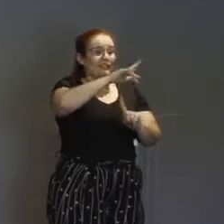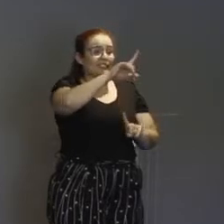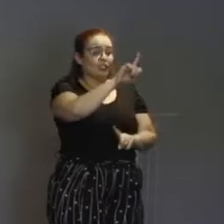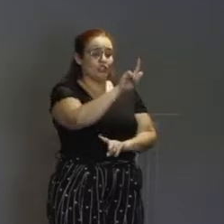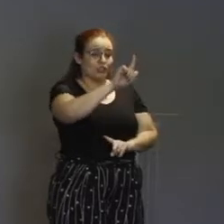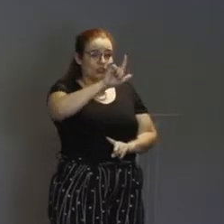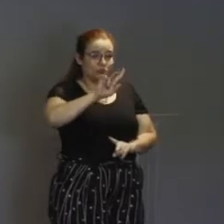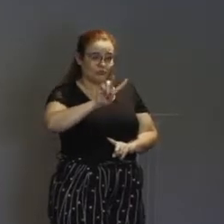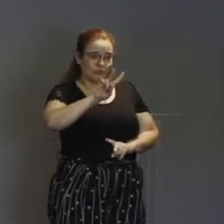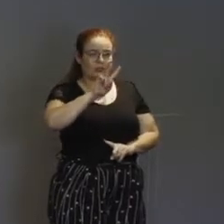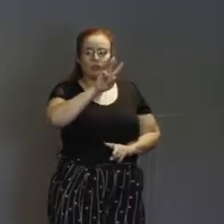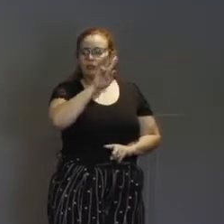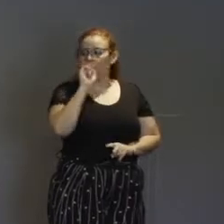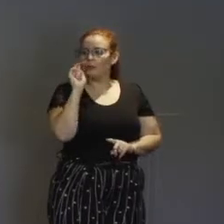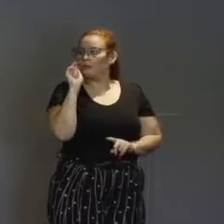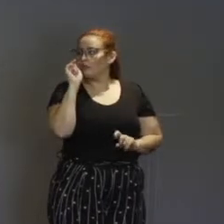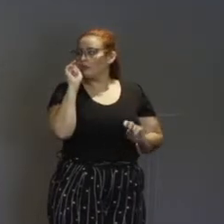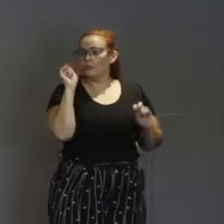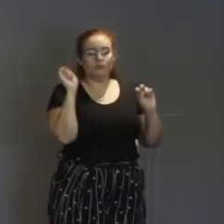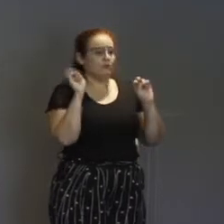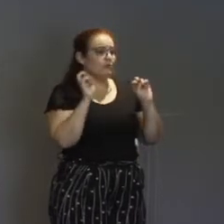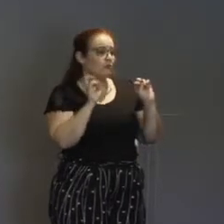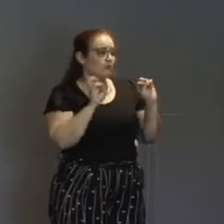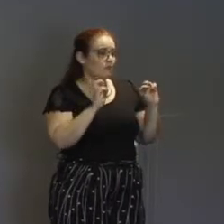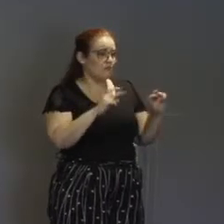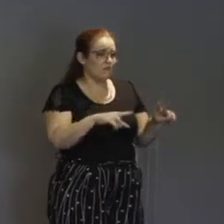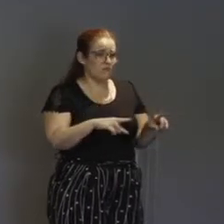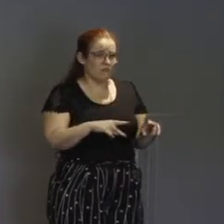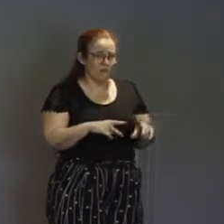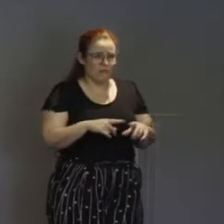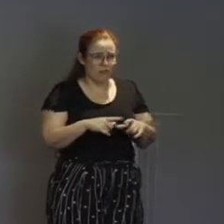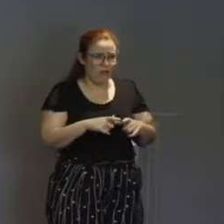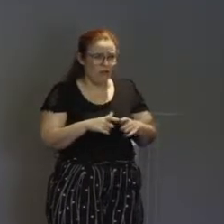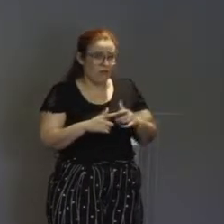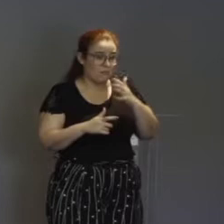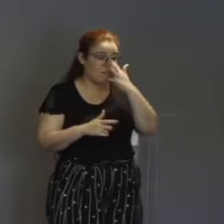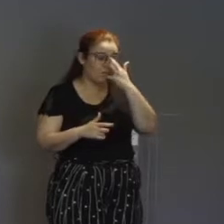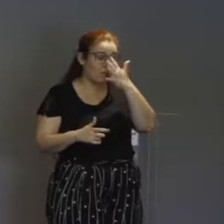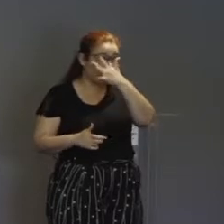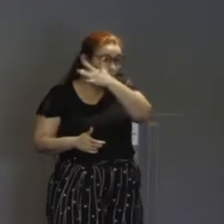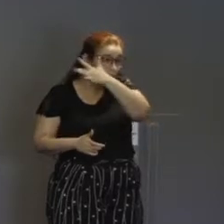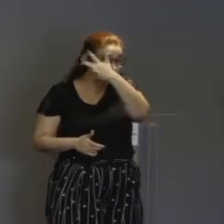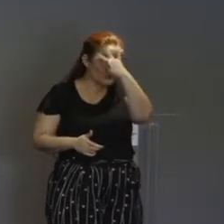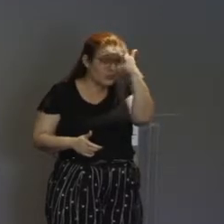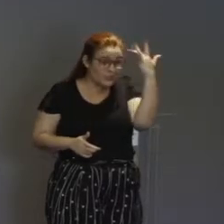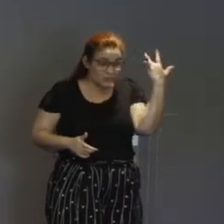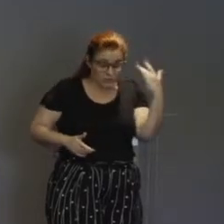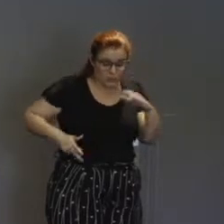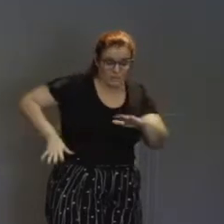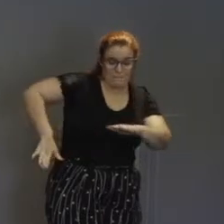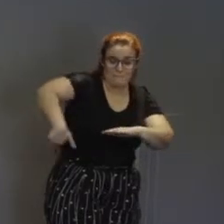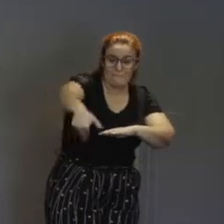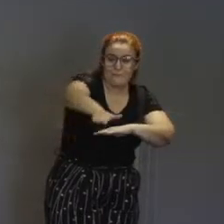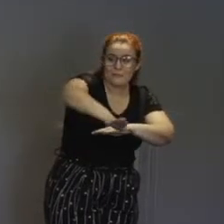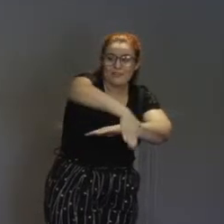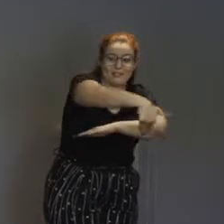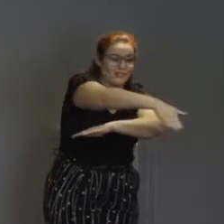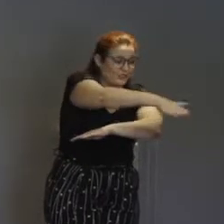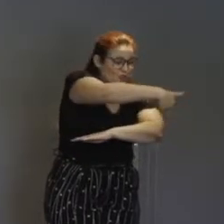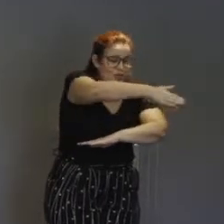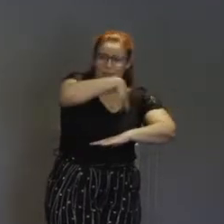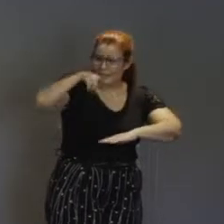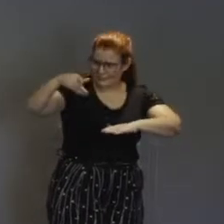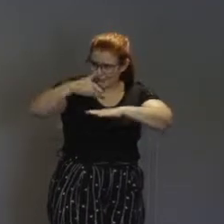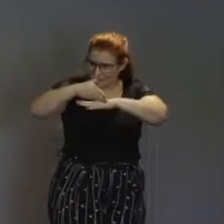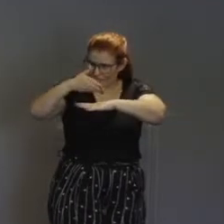vocês forem olhar, a Praça Getúlio Vargas é uma rotatória. Aí a galera pintou o chão, botou umas floreiras gigantes. Vocês estavam nesses projetos, né?